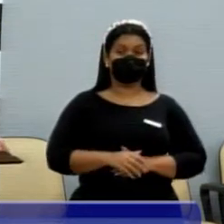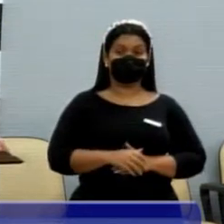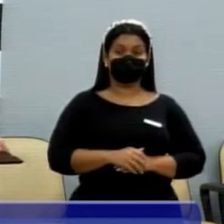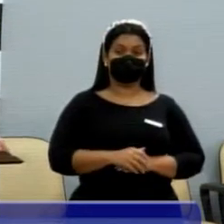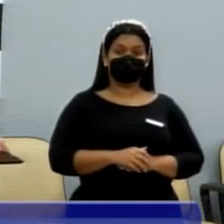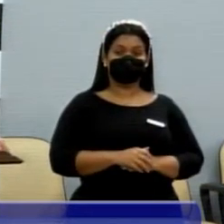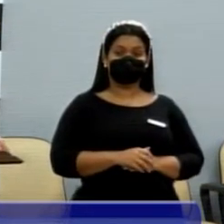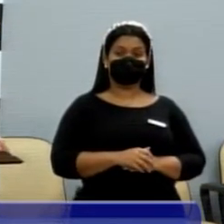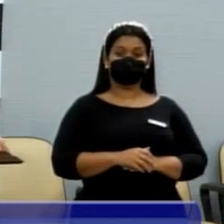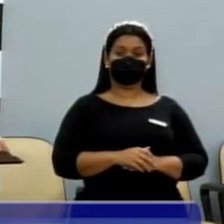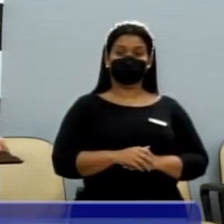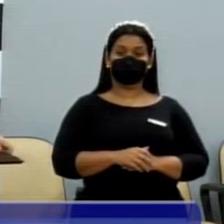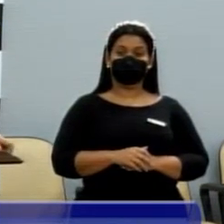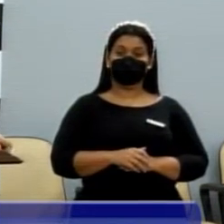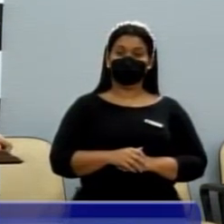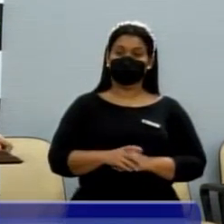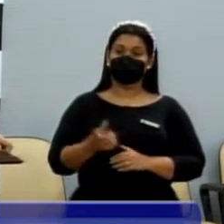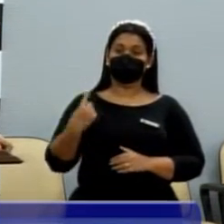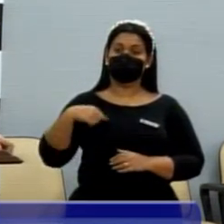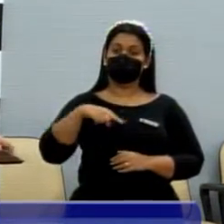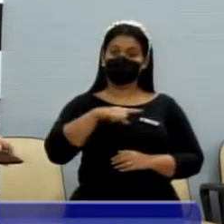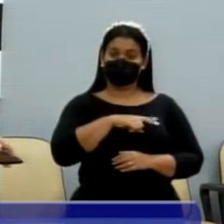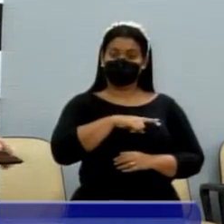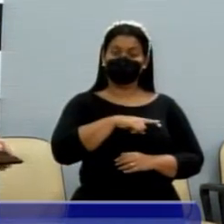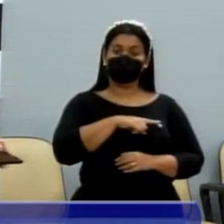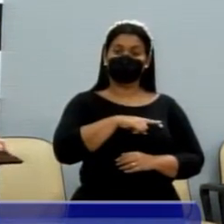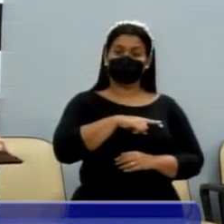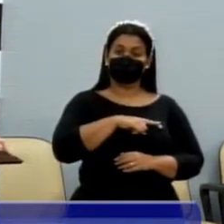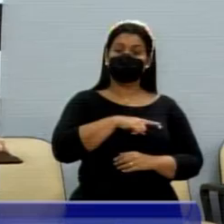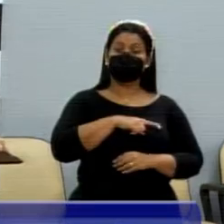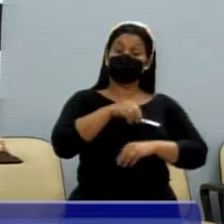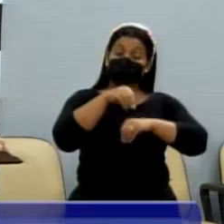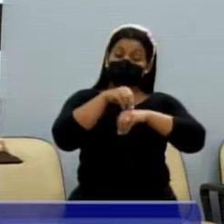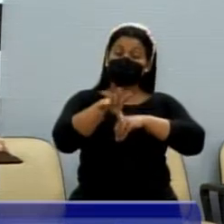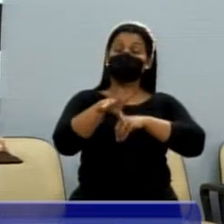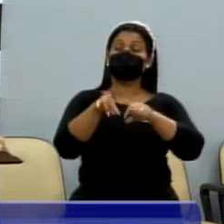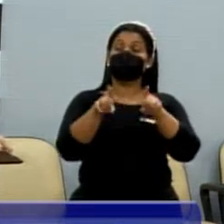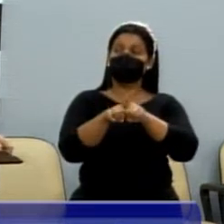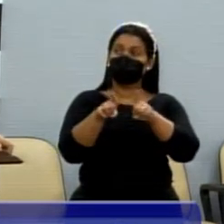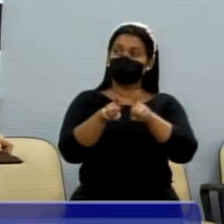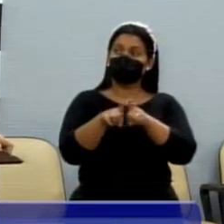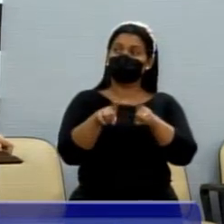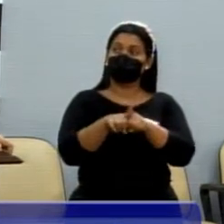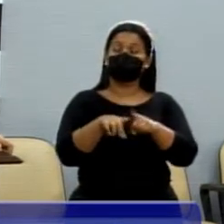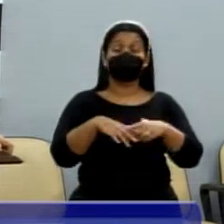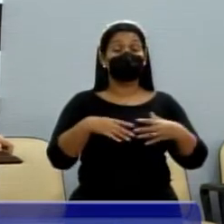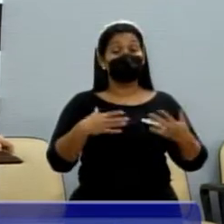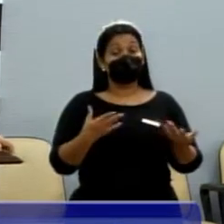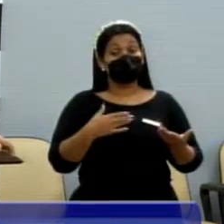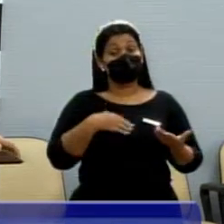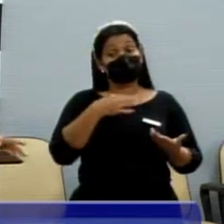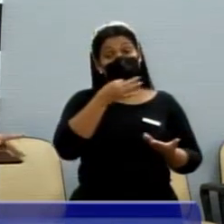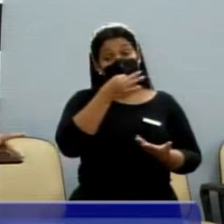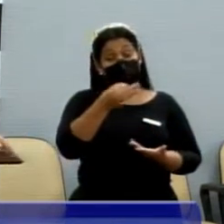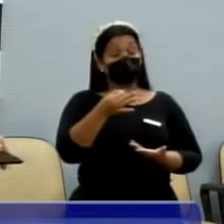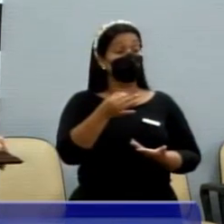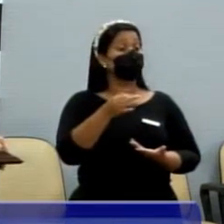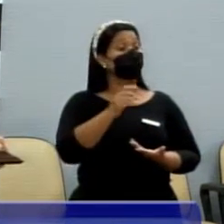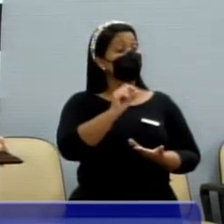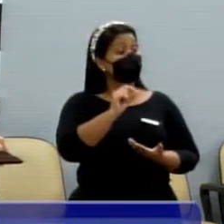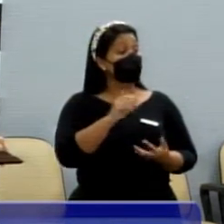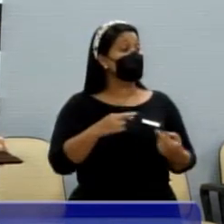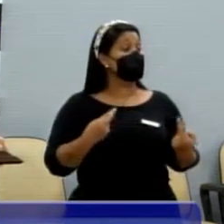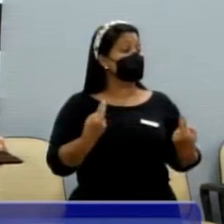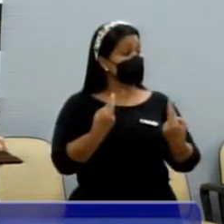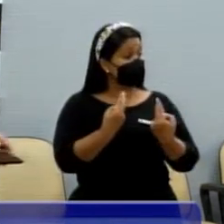que a gente nós podemos pensar mas fica aqui uma sugestão também eu acho que exceções e a